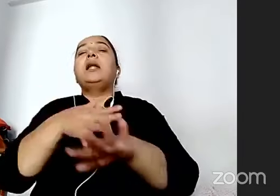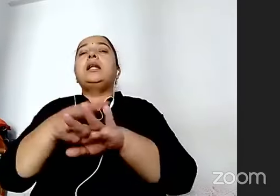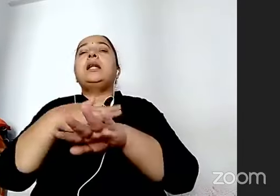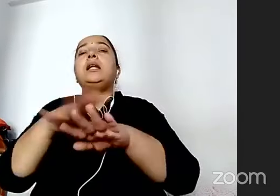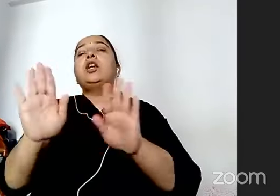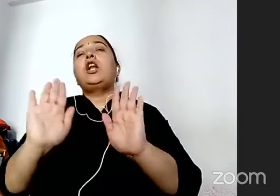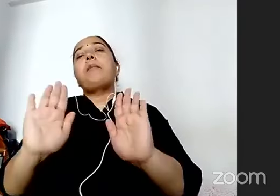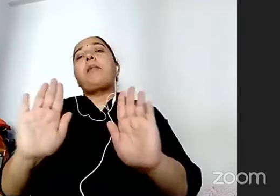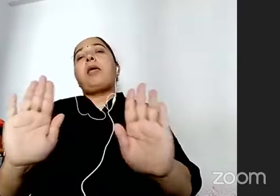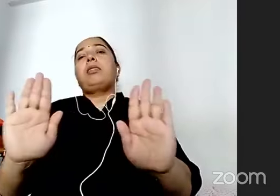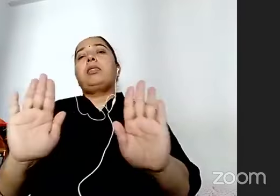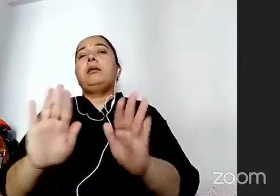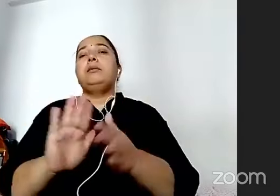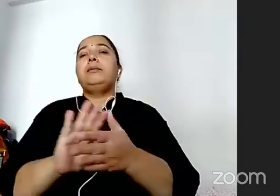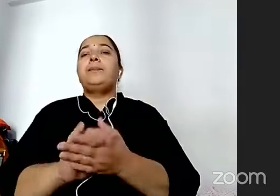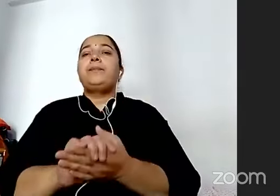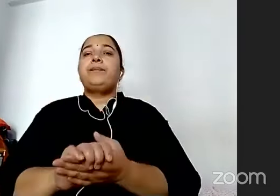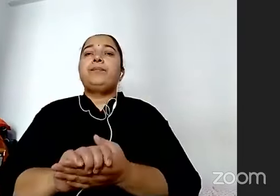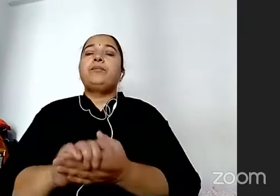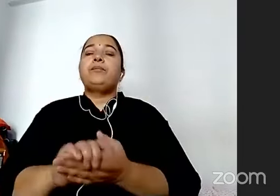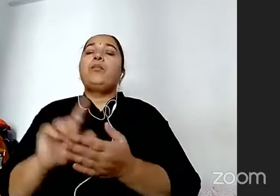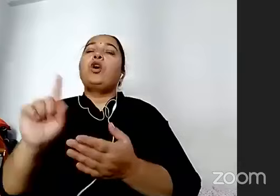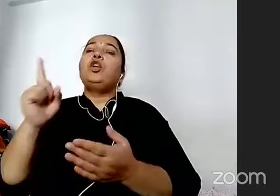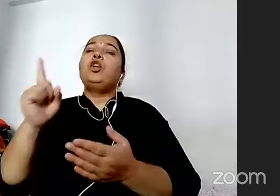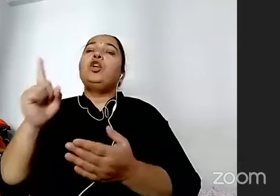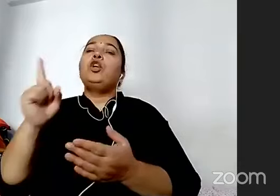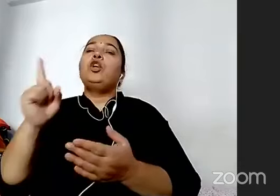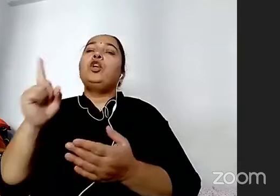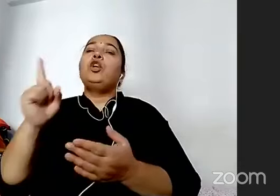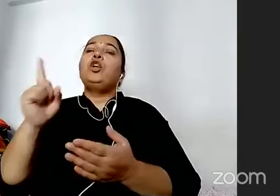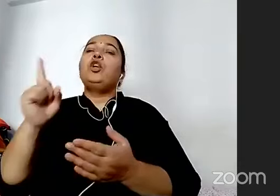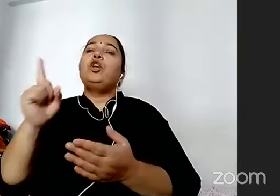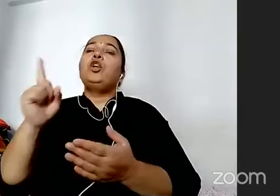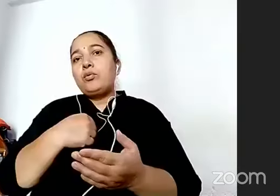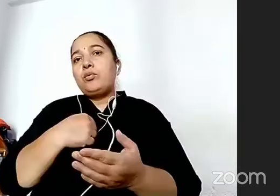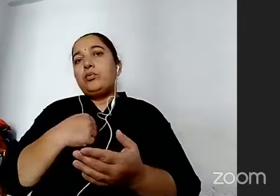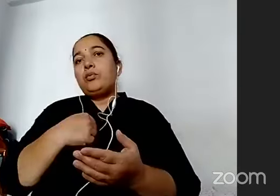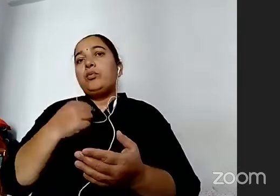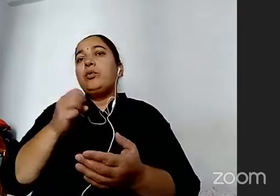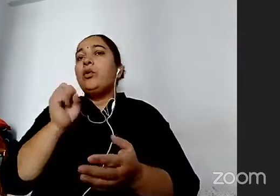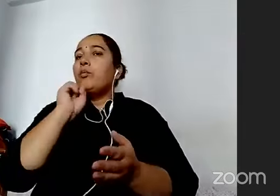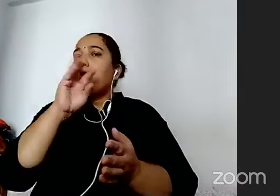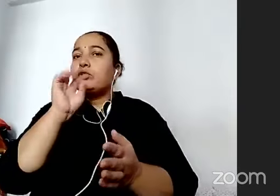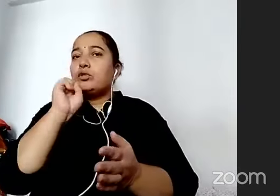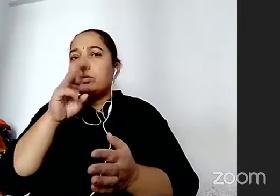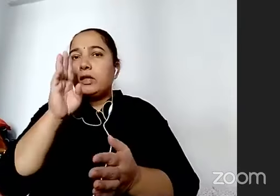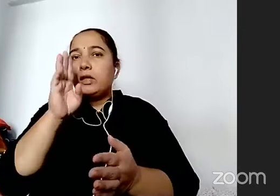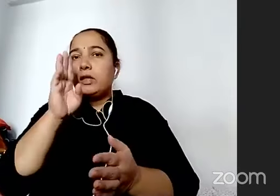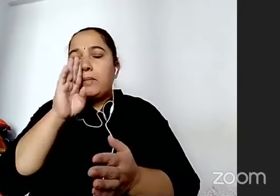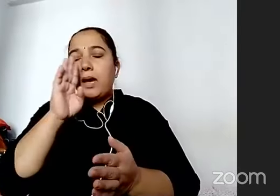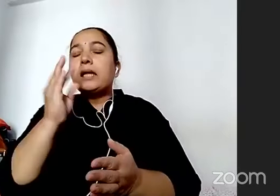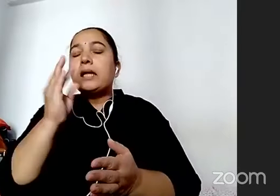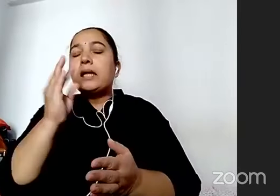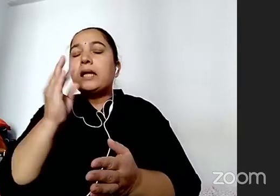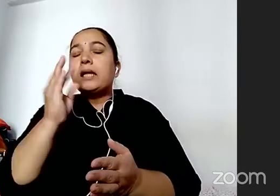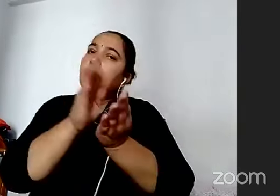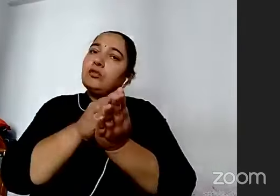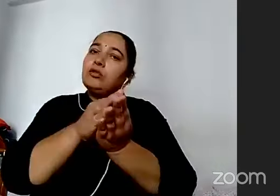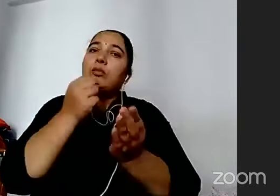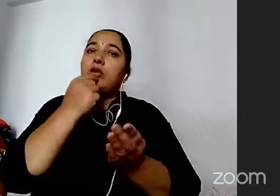मेरो प्रस्तुतिहरूमा हुन त मलाई स्पेसिफिक केही कुराहरू राखिदिनु भनेर भन्नुभएको छ, म एकदमै क्रिटिकल्ली केही कुराहरू राख्न